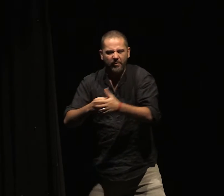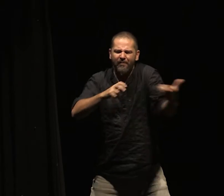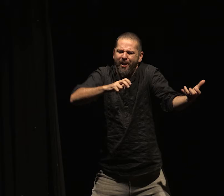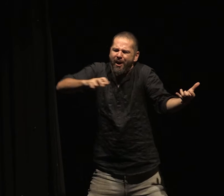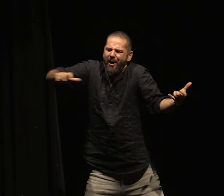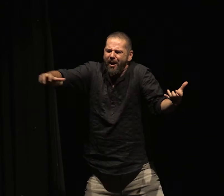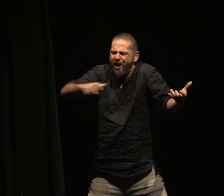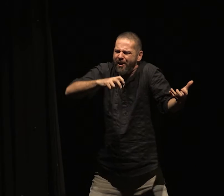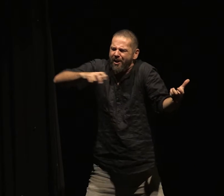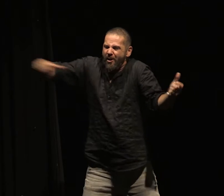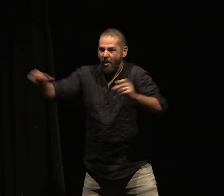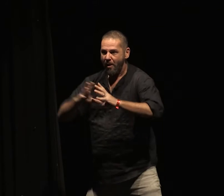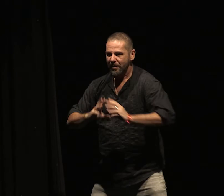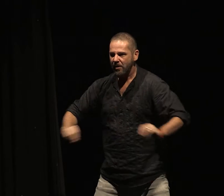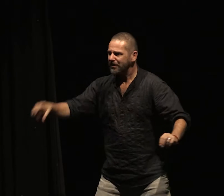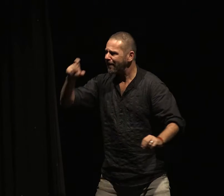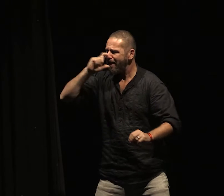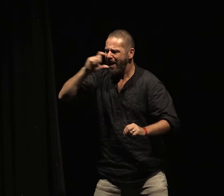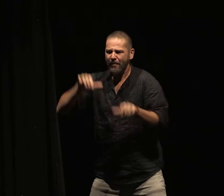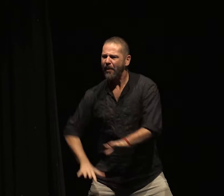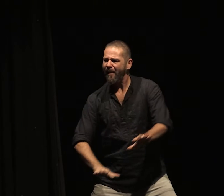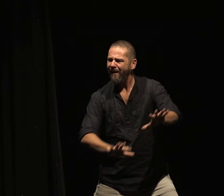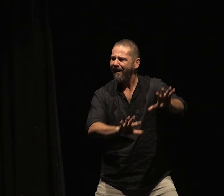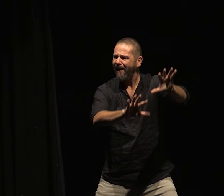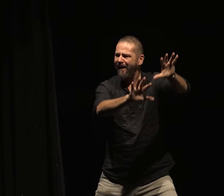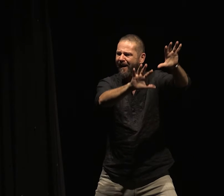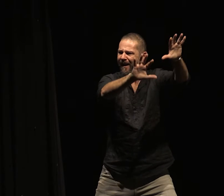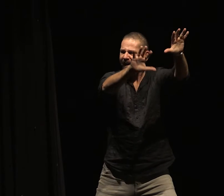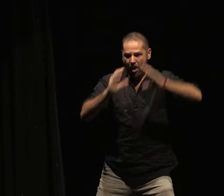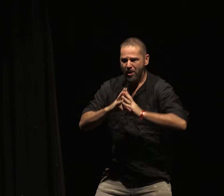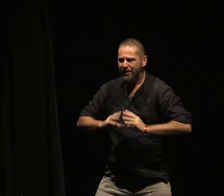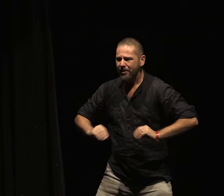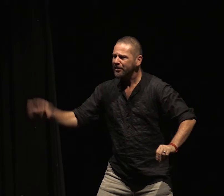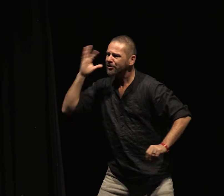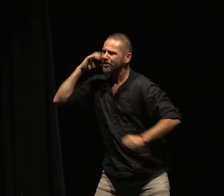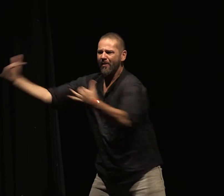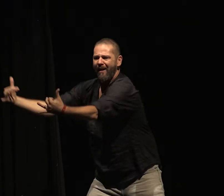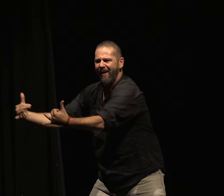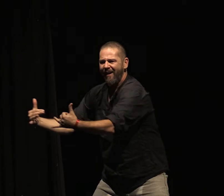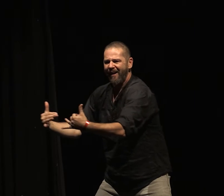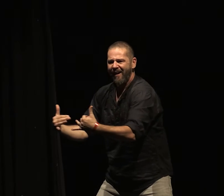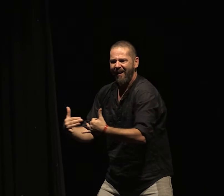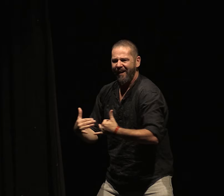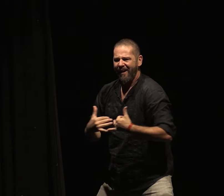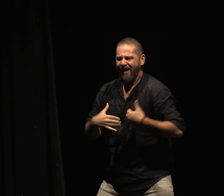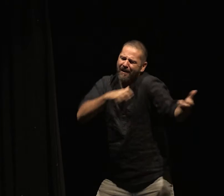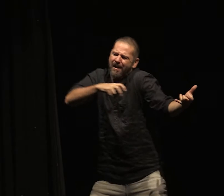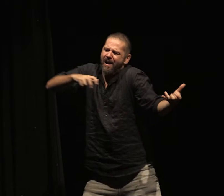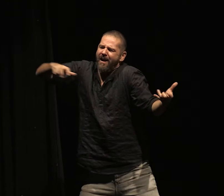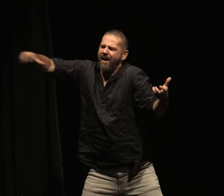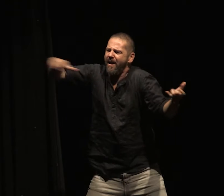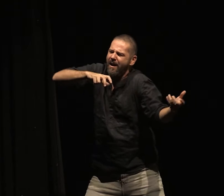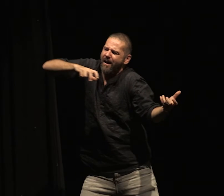qui sortent de l'Andalousie. Les violons pleurent avec les gitans qui partent pour l'Andalousie.